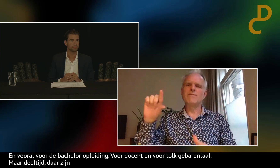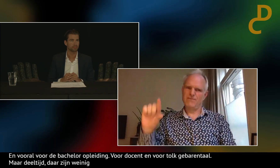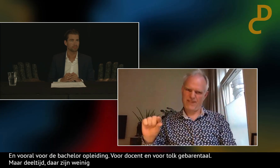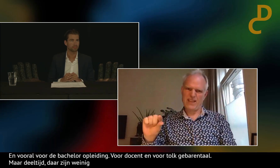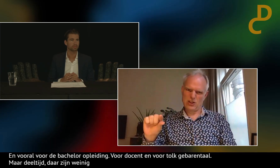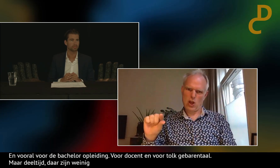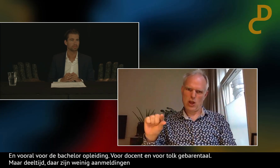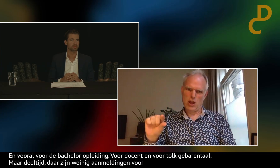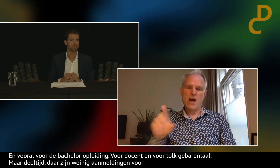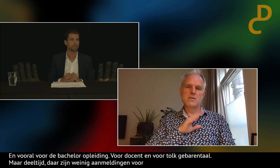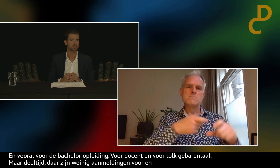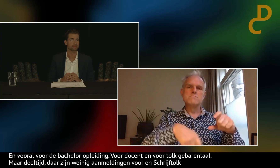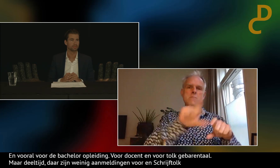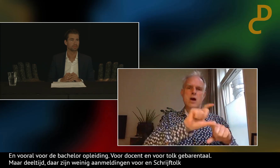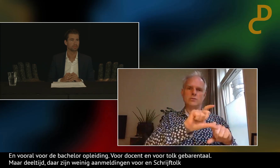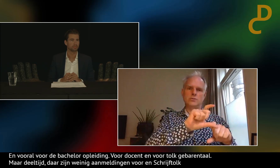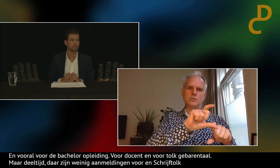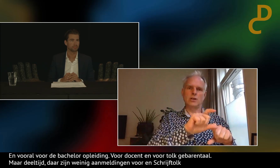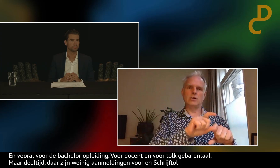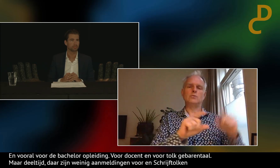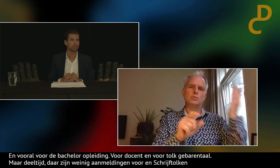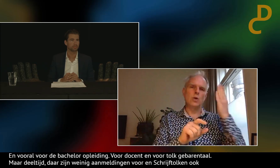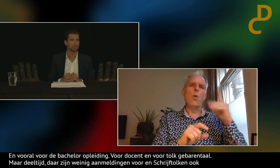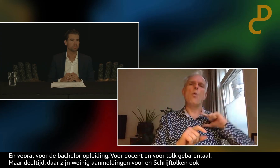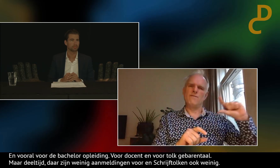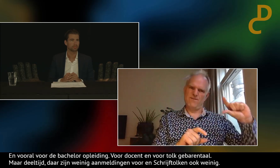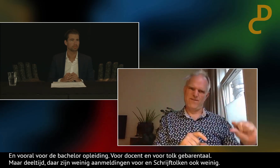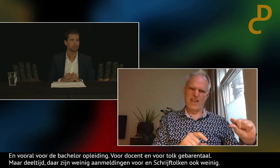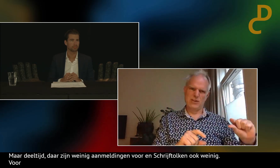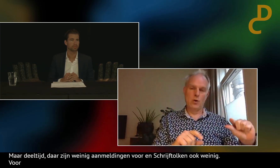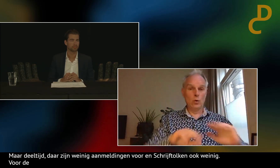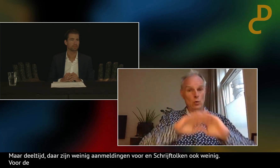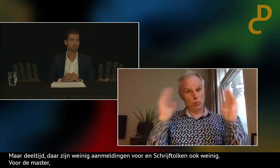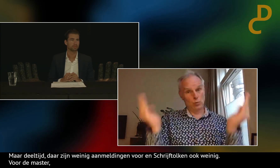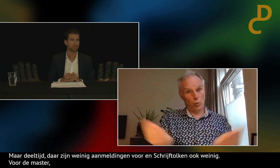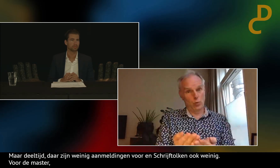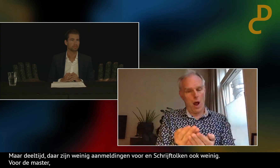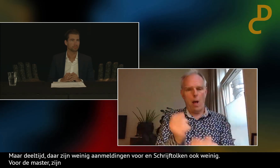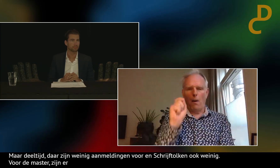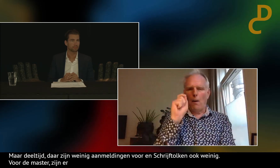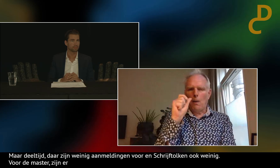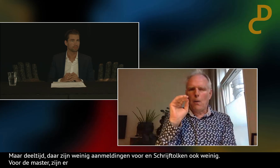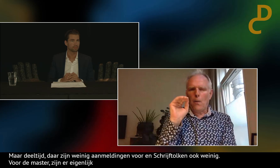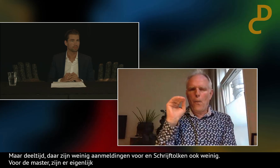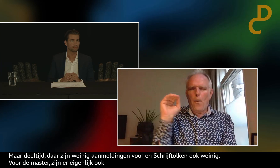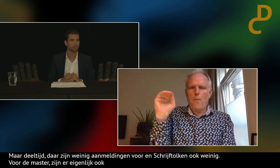schrijftolken ook weinig. En voor de master zijn er eigenlijk ook weinig. Dus in totaal is